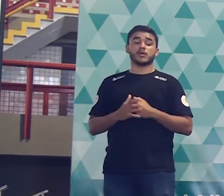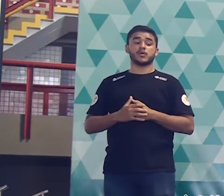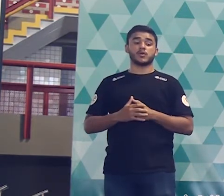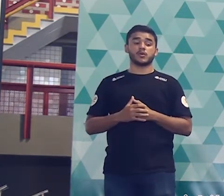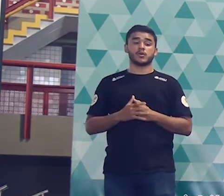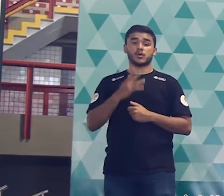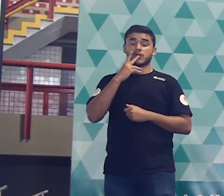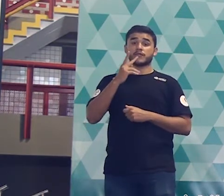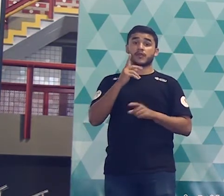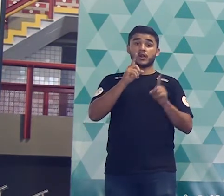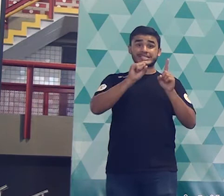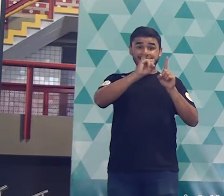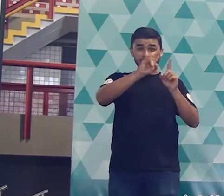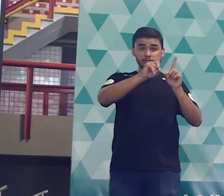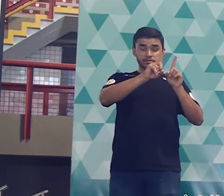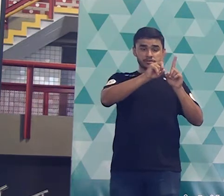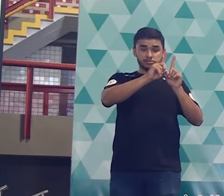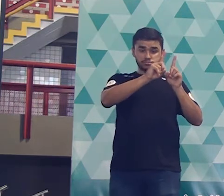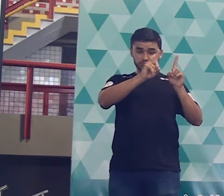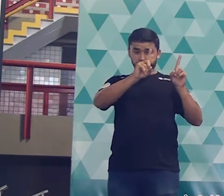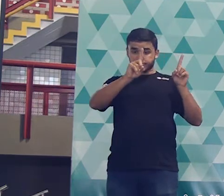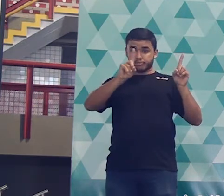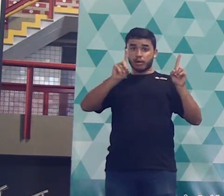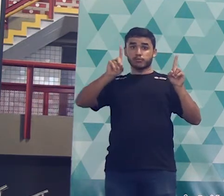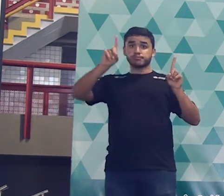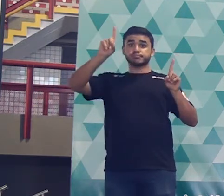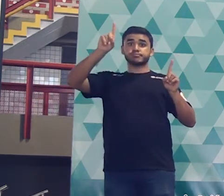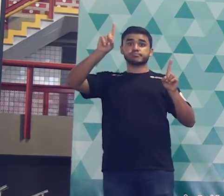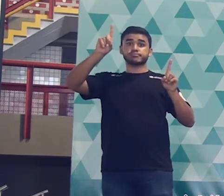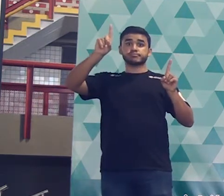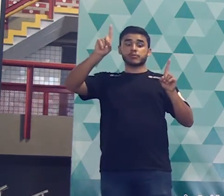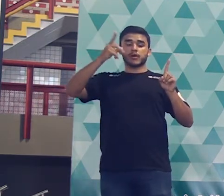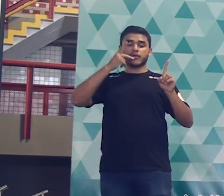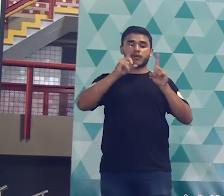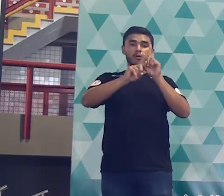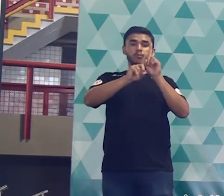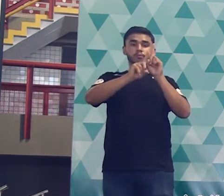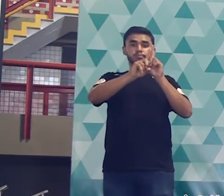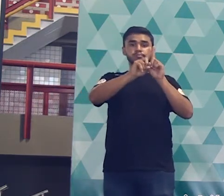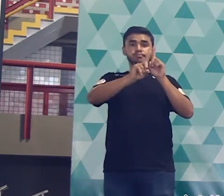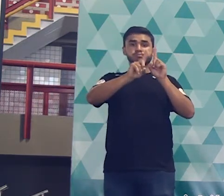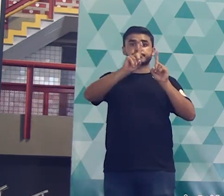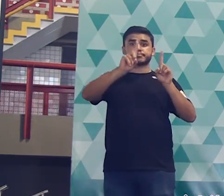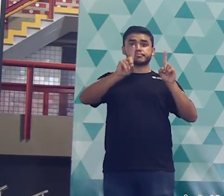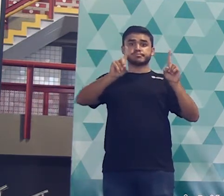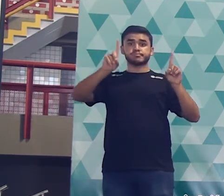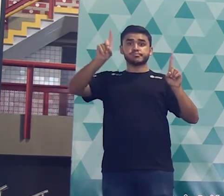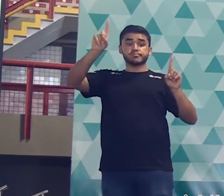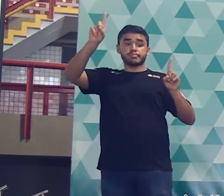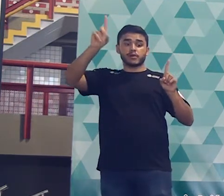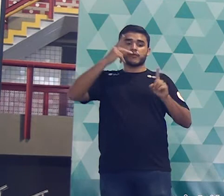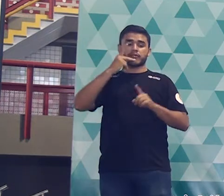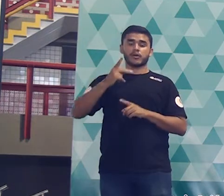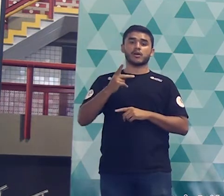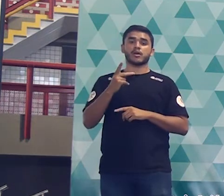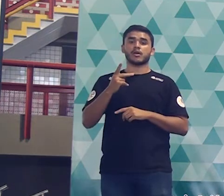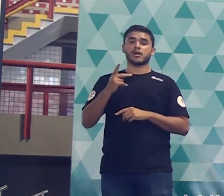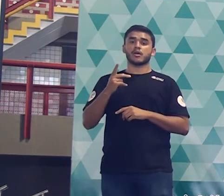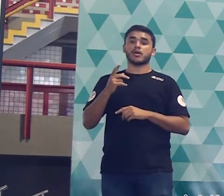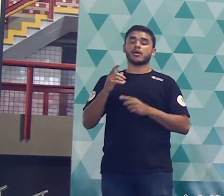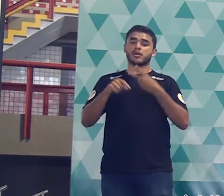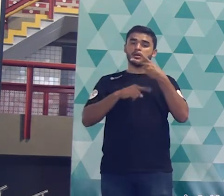do produto é maior do que a do reagente, deixa eu voltar. Toda vida que a energia do produto é maior do que a do reagente, a reação é o